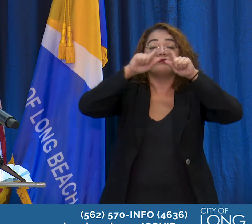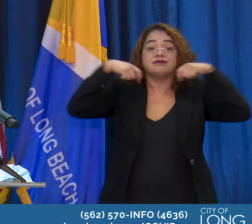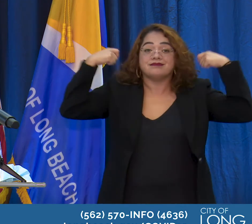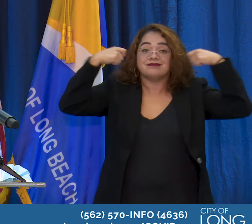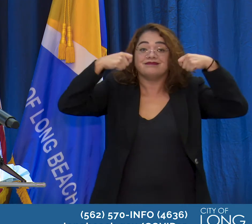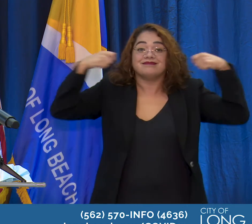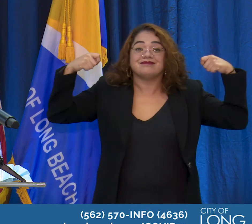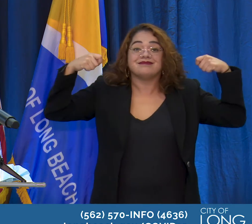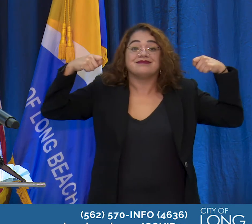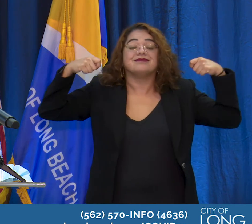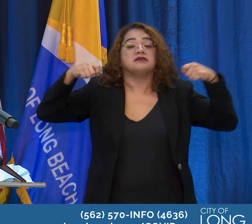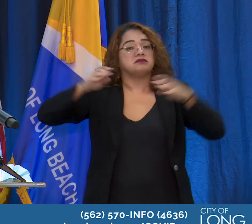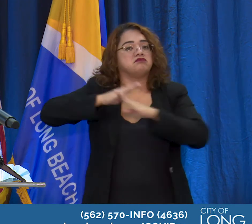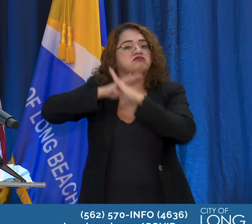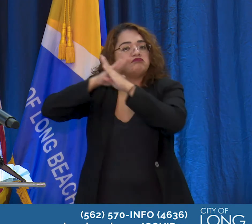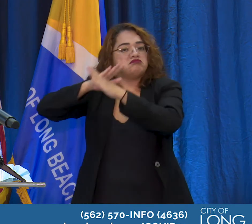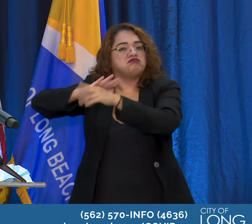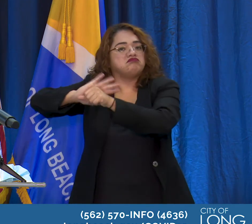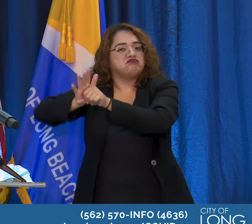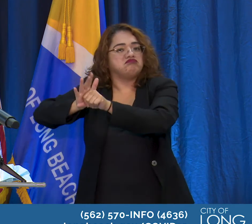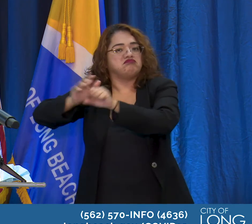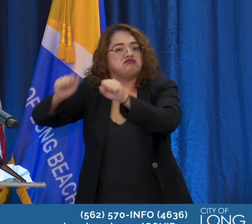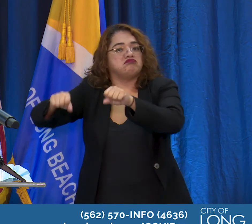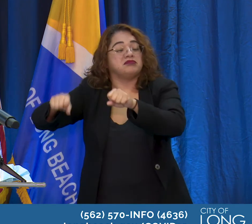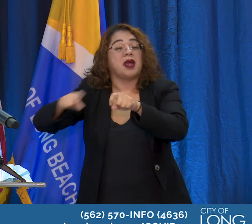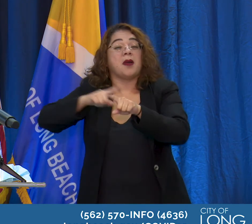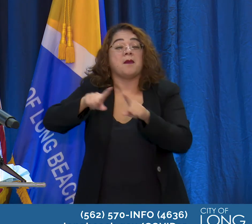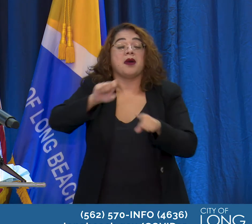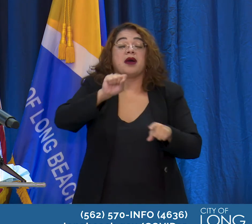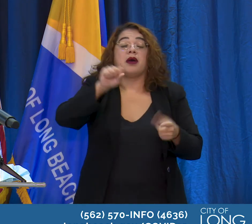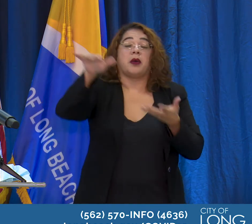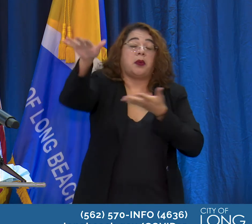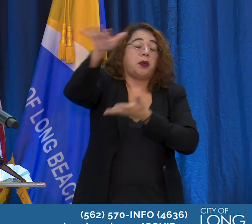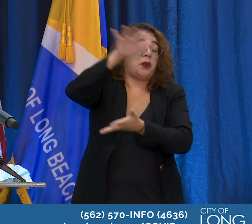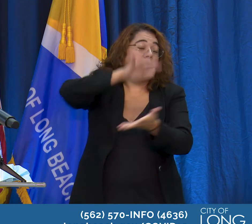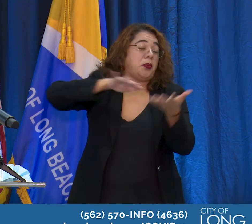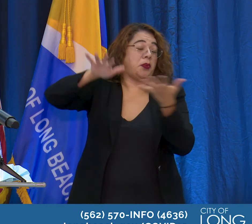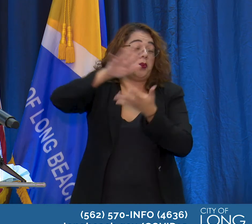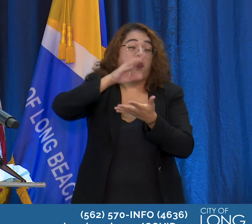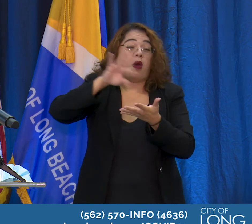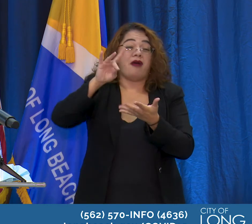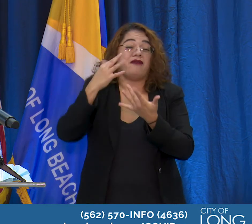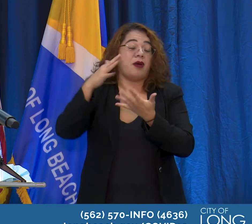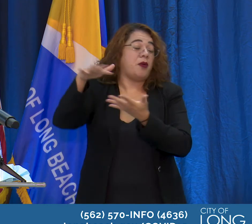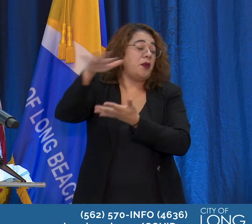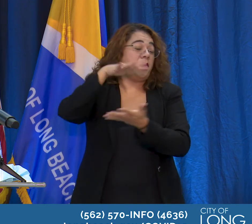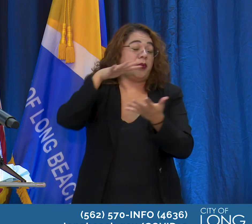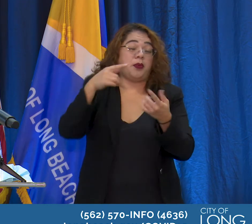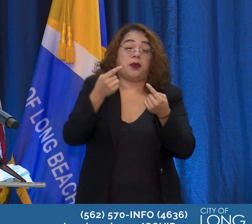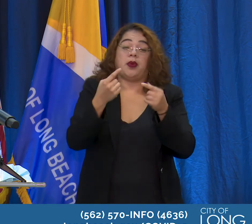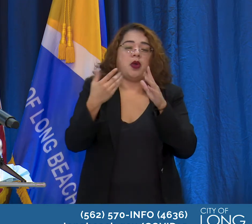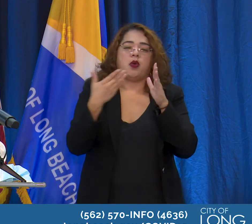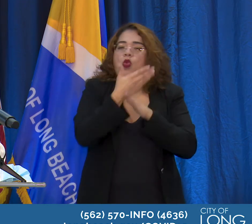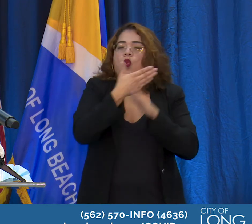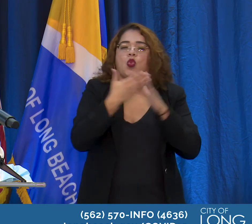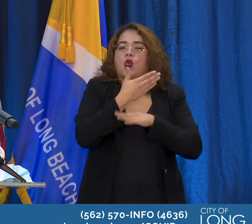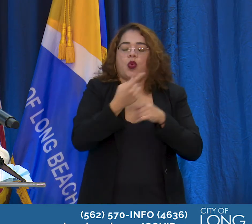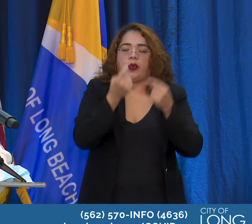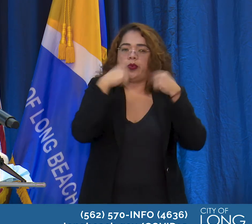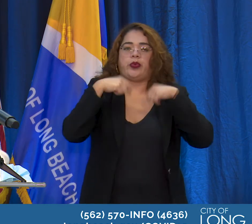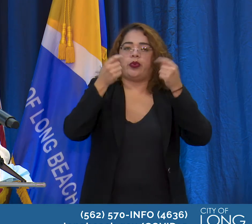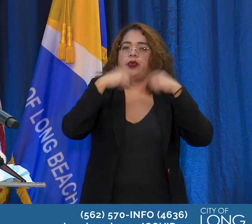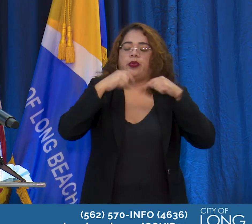protegen contra las partículas de aire causadas por el humo. Son mucho más pequeñas y pueden pasar por